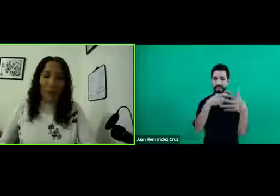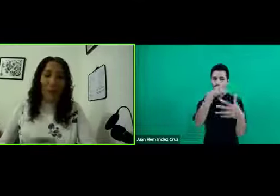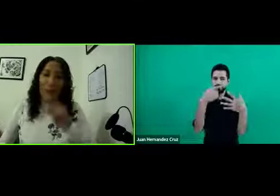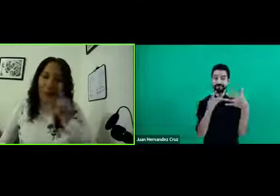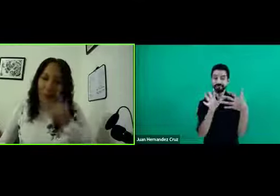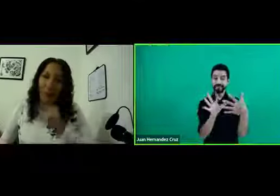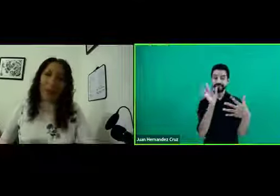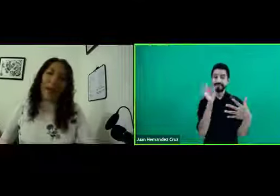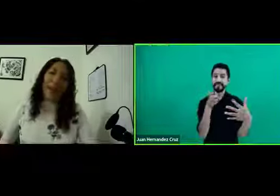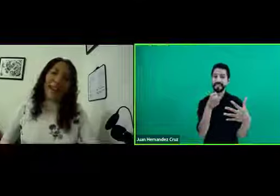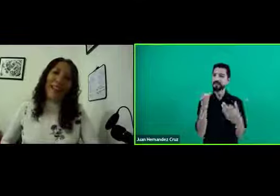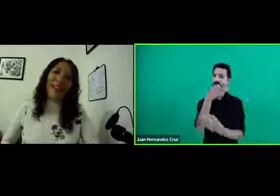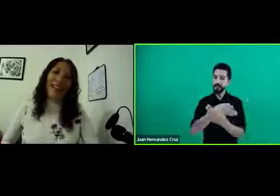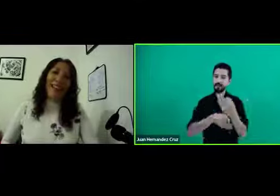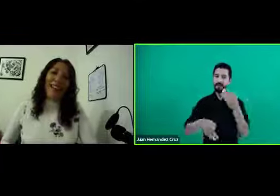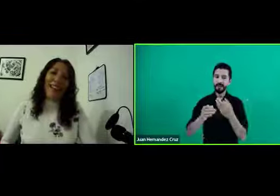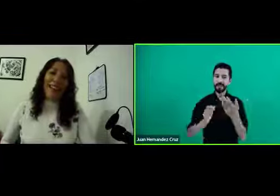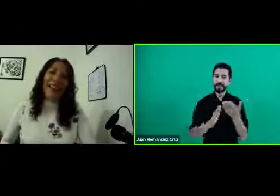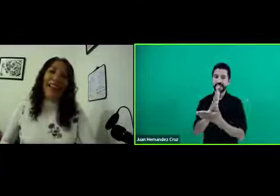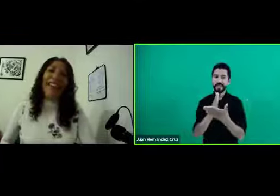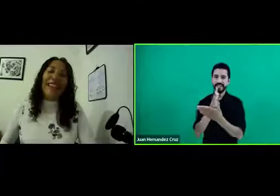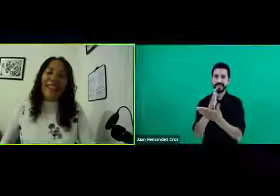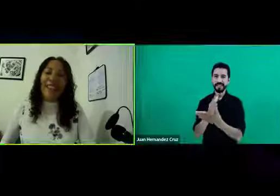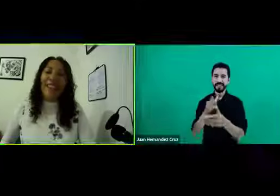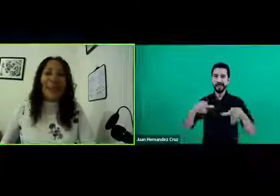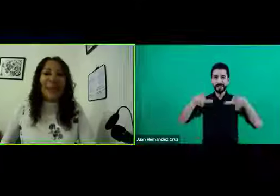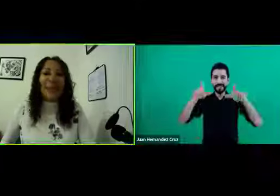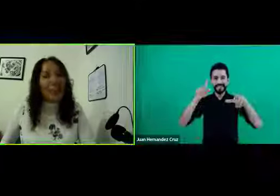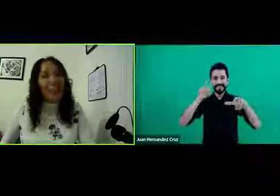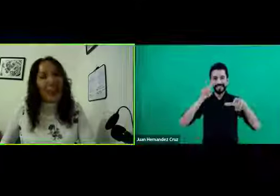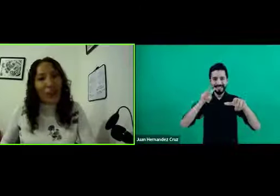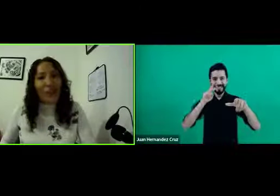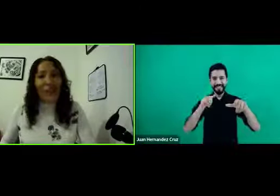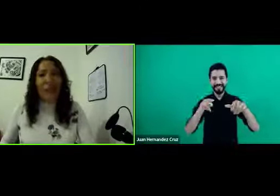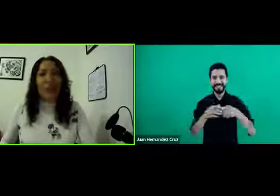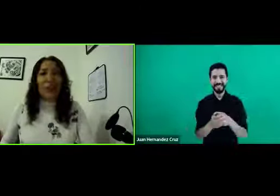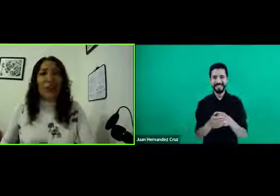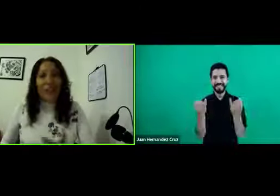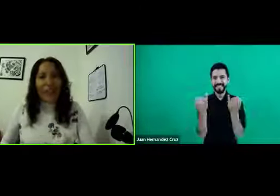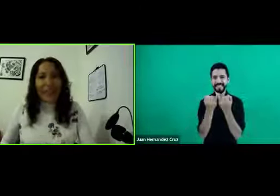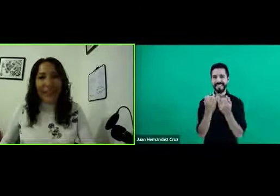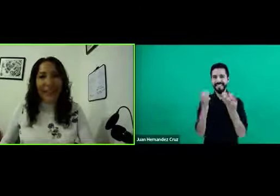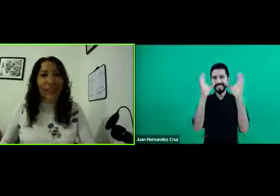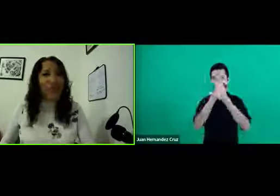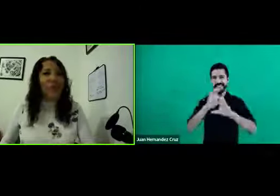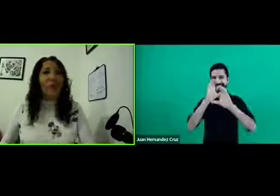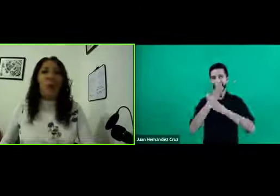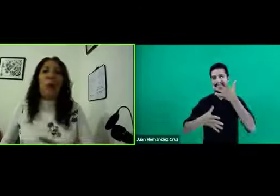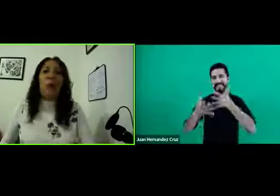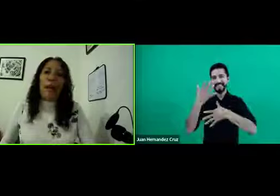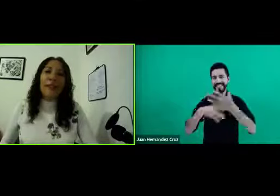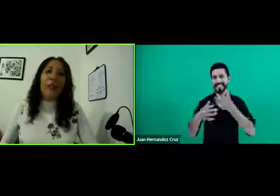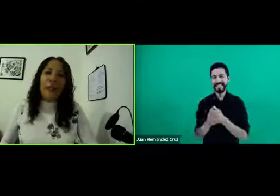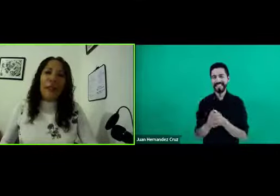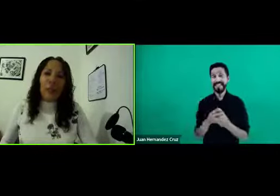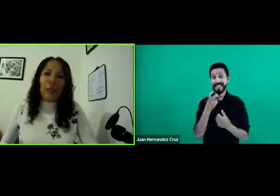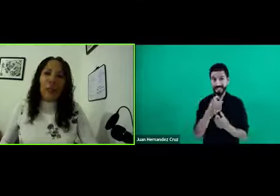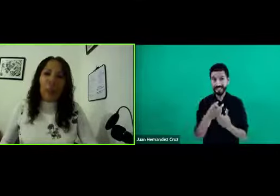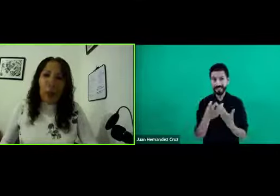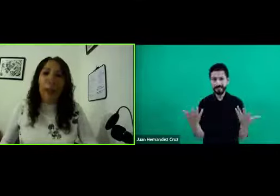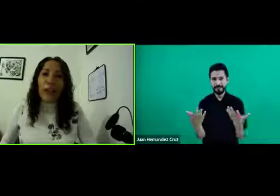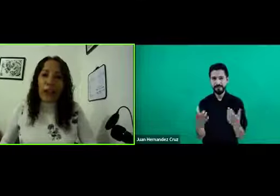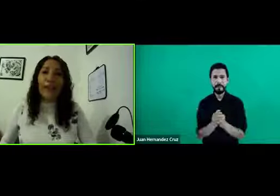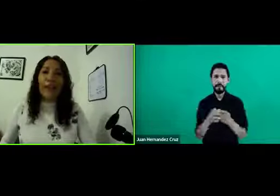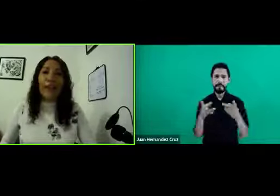acceso. Yo he visto en tu página que también traduces canciones. Aquí en esta parte, ¿cómo le hace una